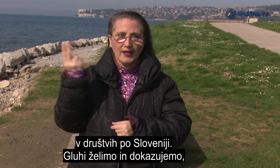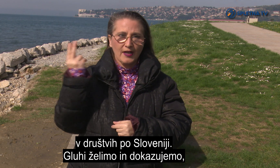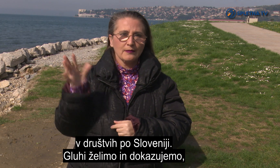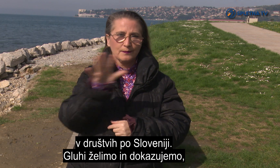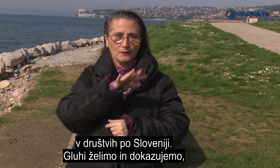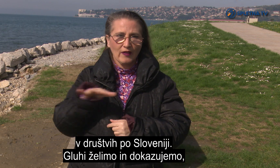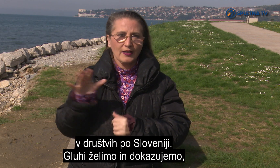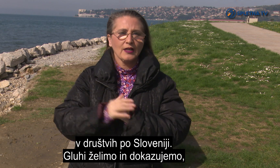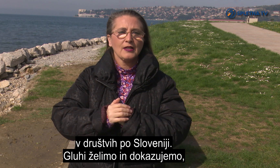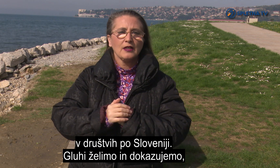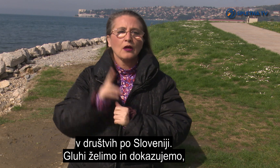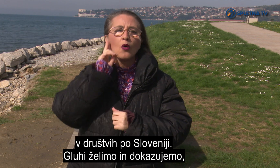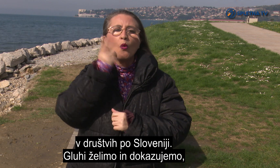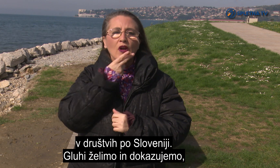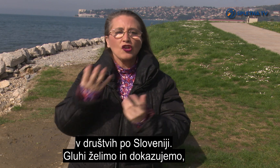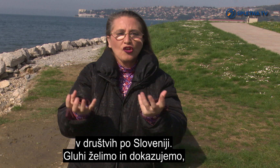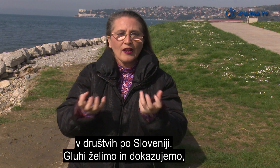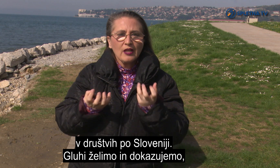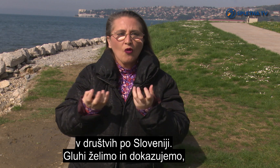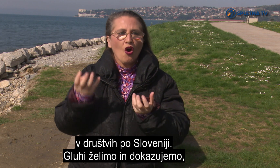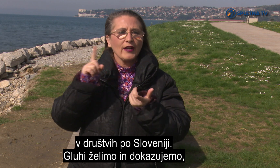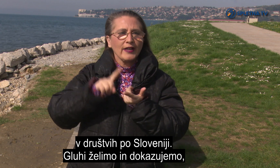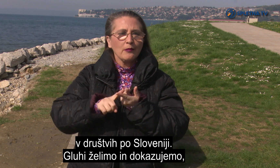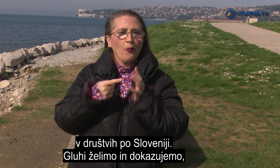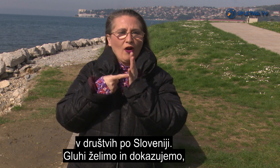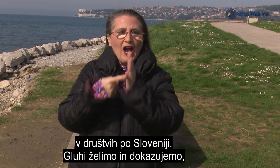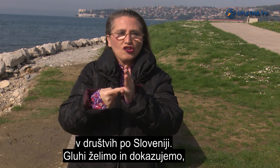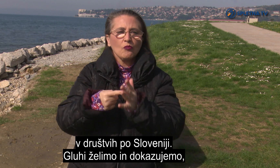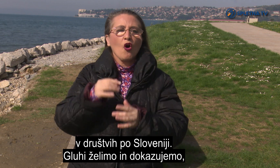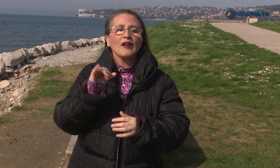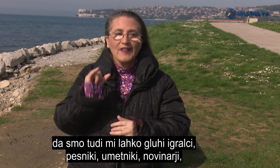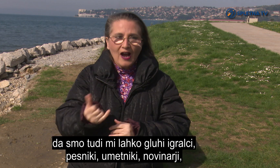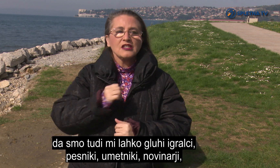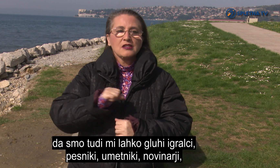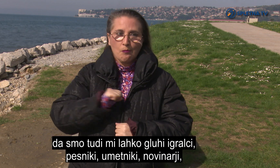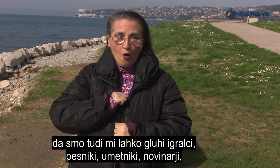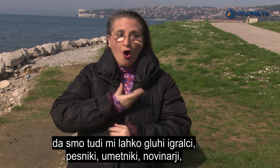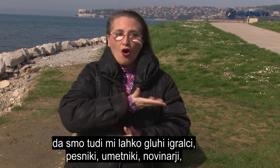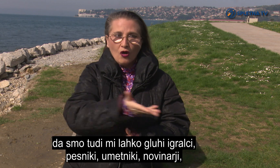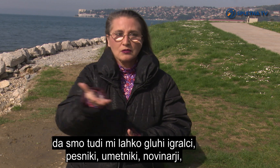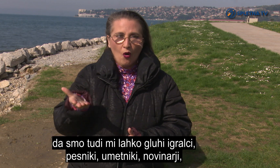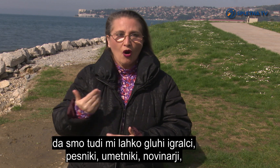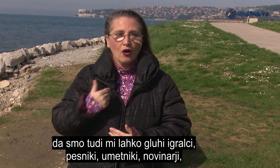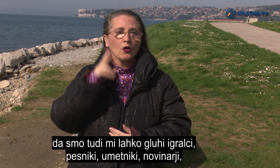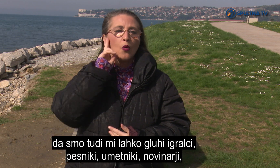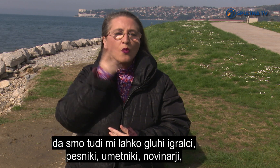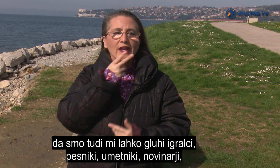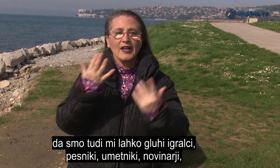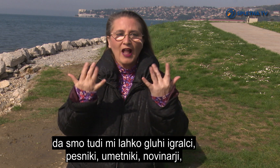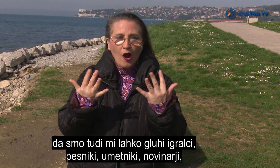Sloveniji. Gluhi želimo in pokažemo, da smo gluhi